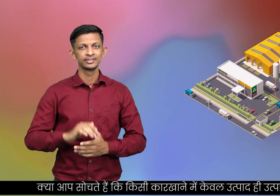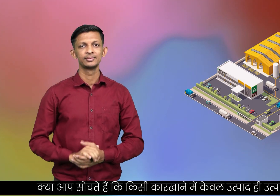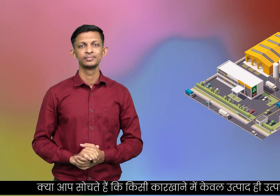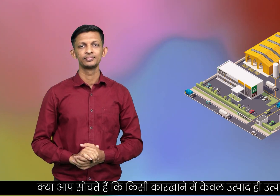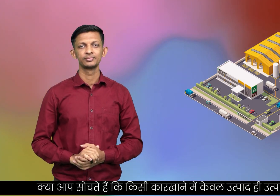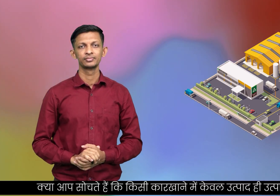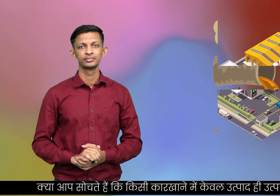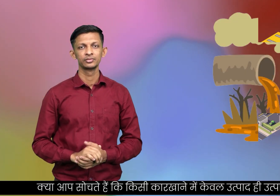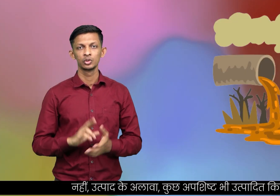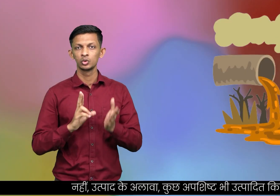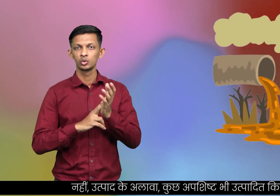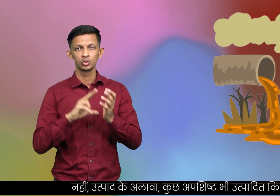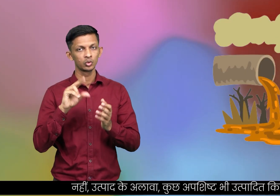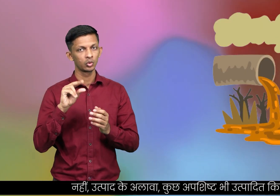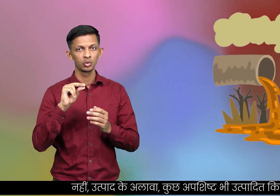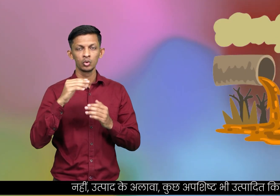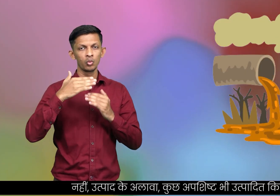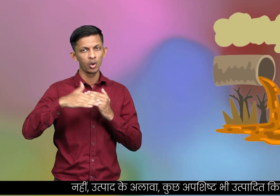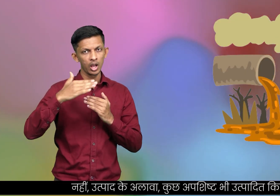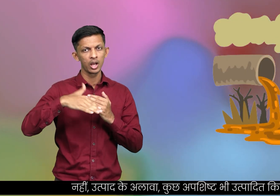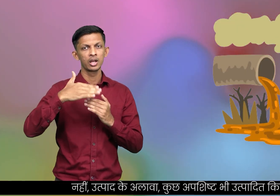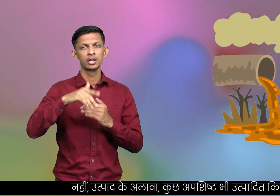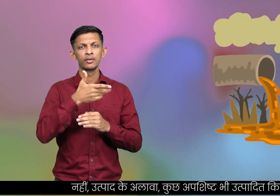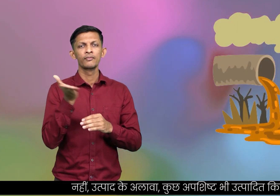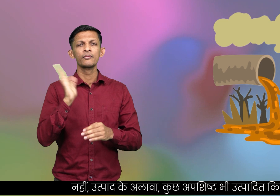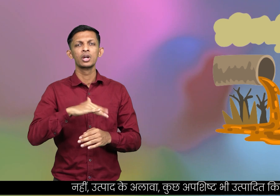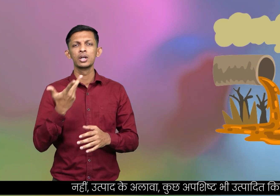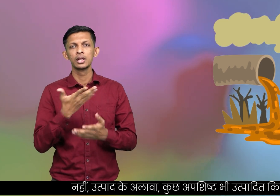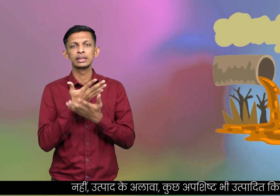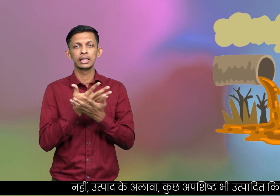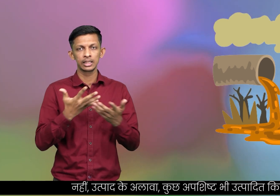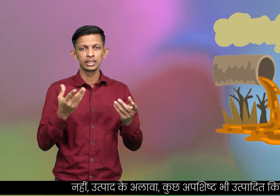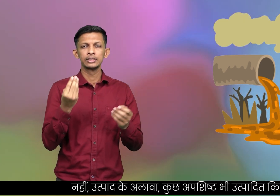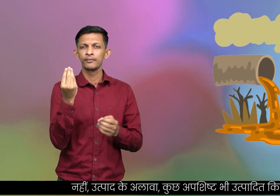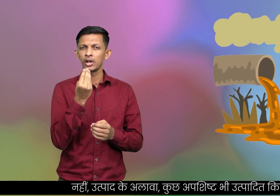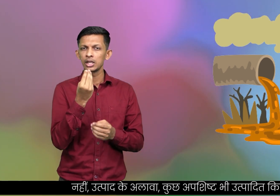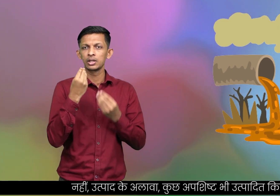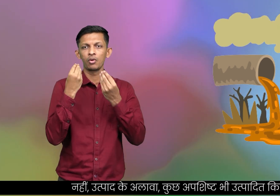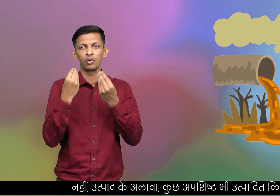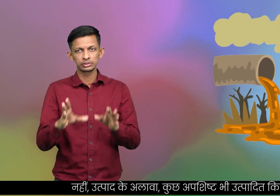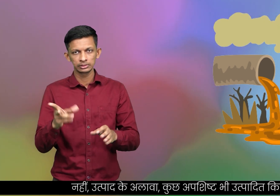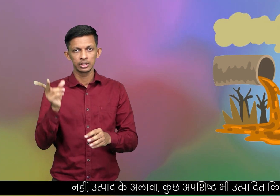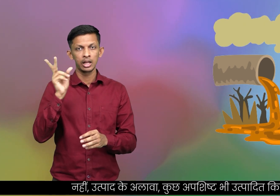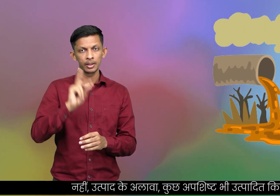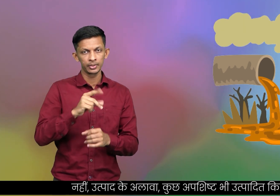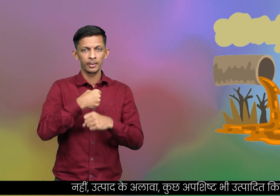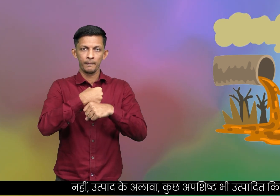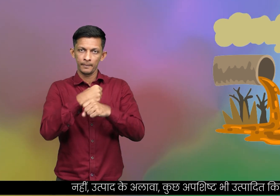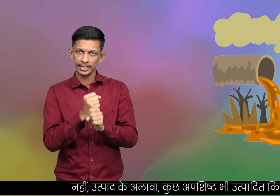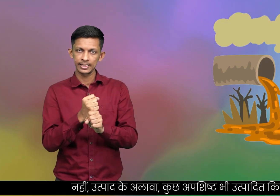है? नहीं, उत्पाद के अलावा कुछ अपशिष्ट भी उत्पादित किया जाता